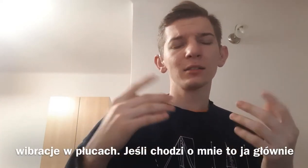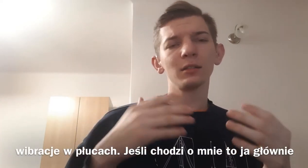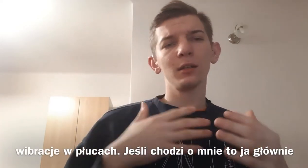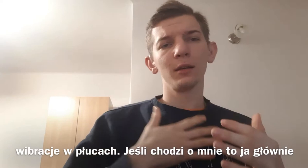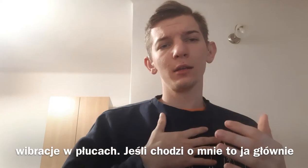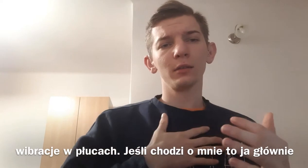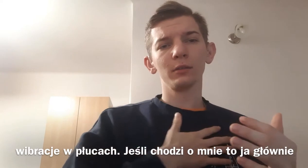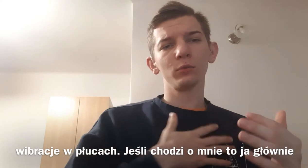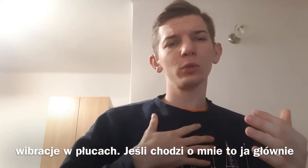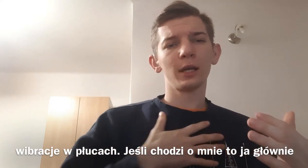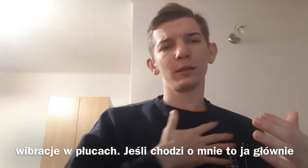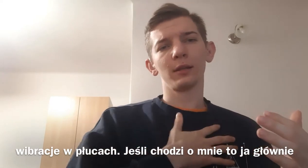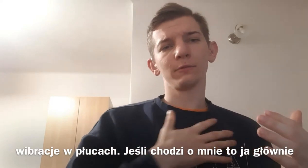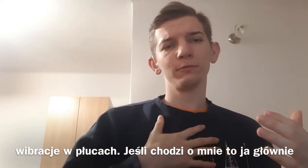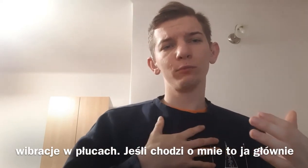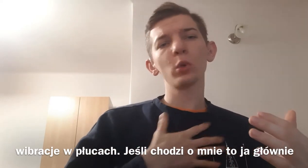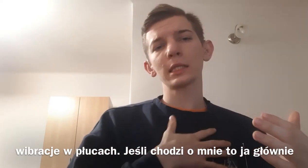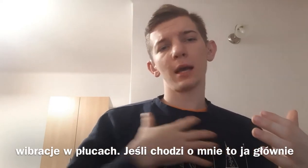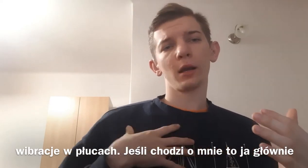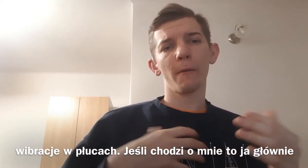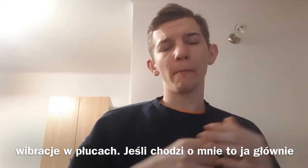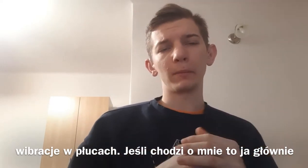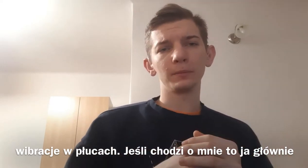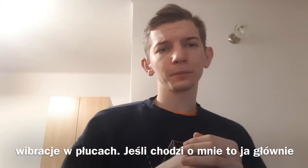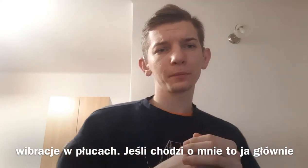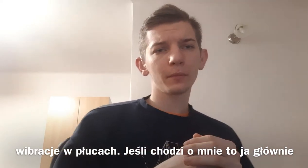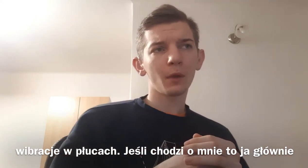wibracje tutaj, tak, w płucach.